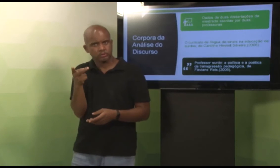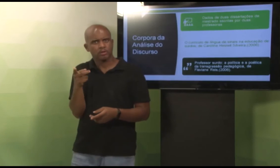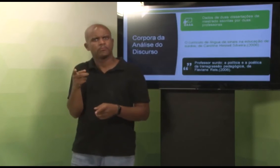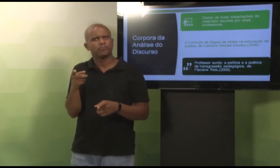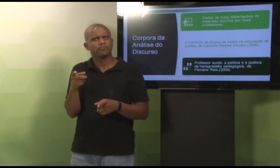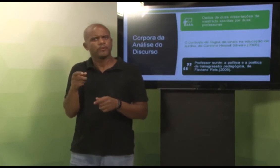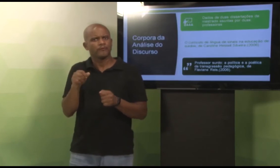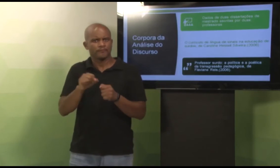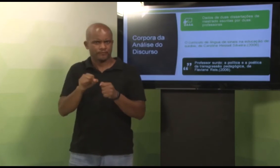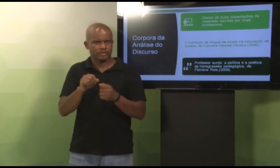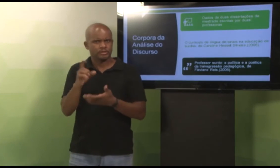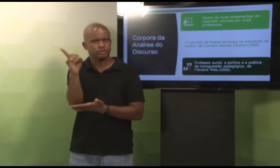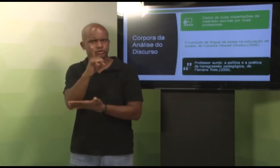Flaviane, este é o sinal.